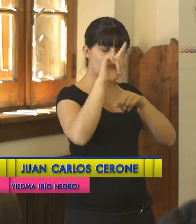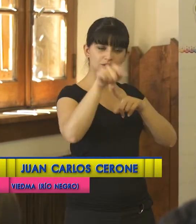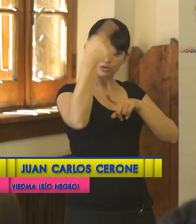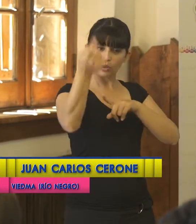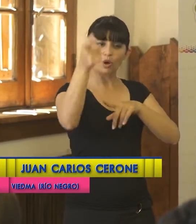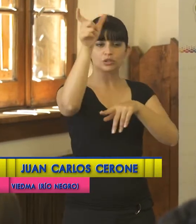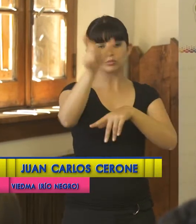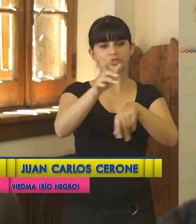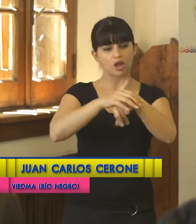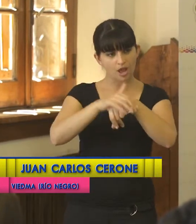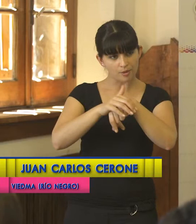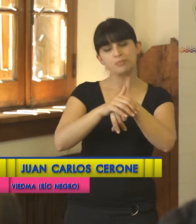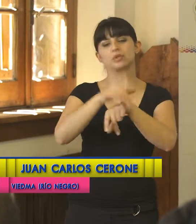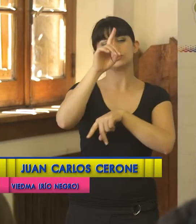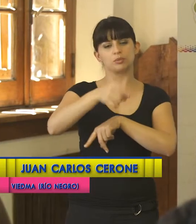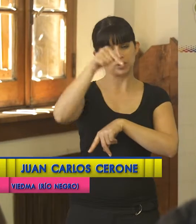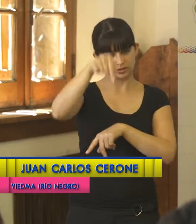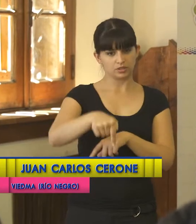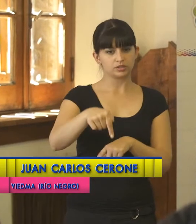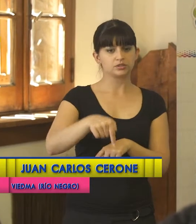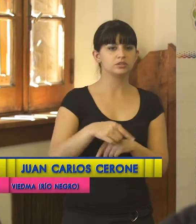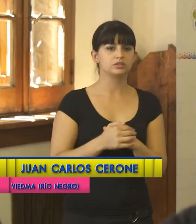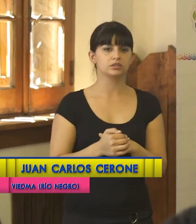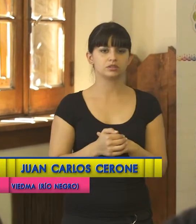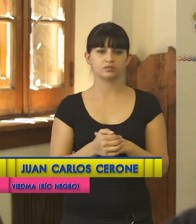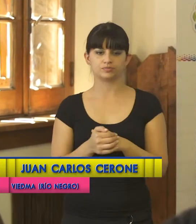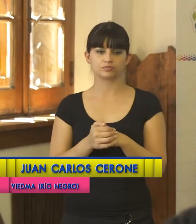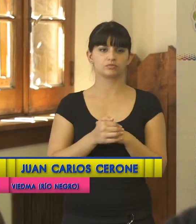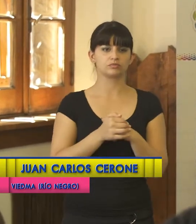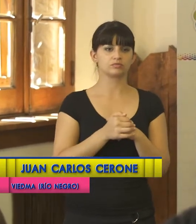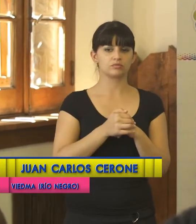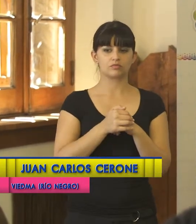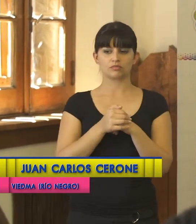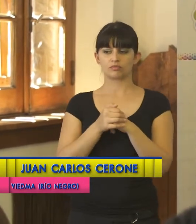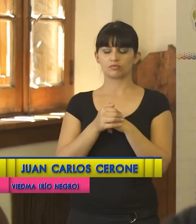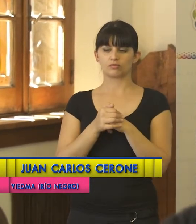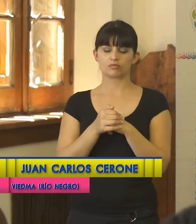amigo desde aquí el amigo contestó por año